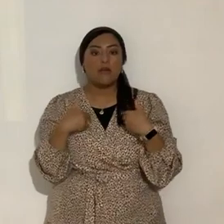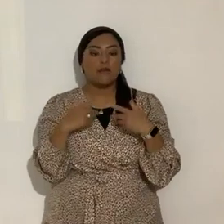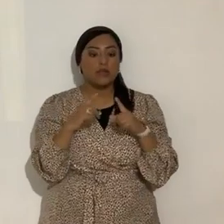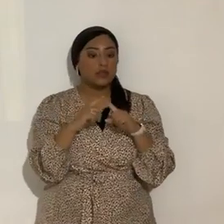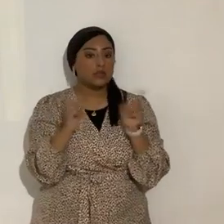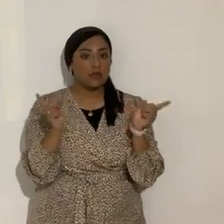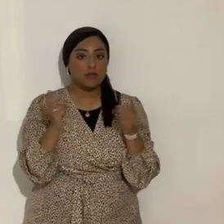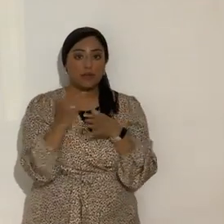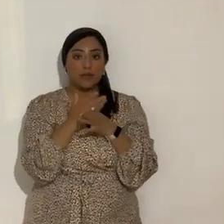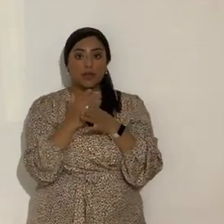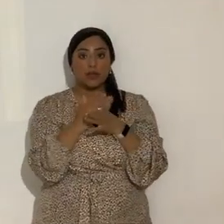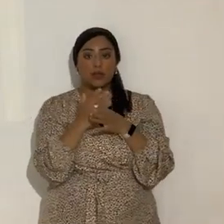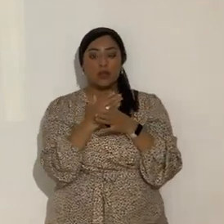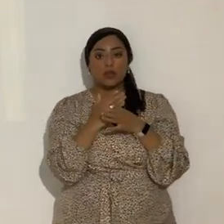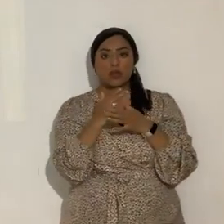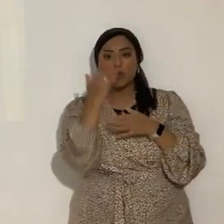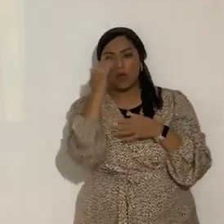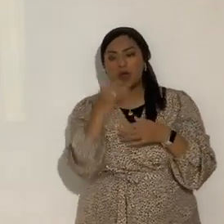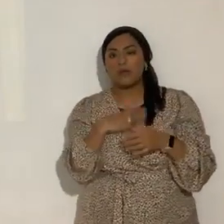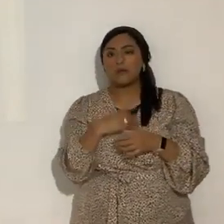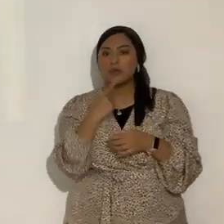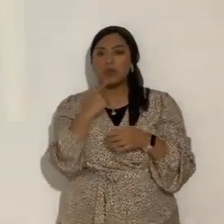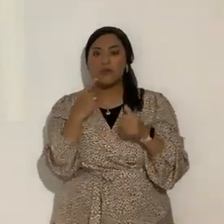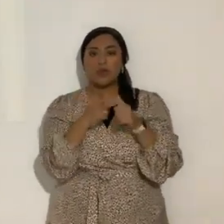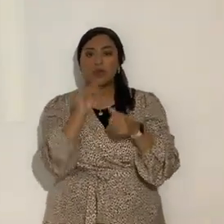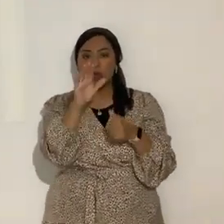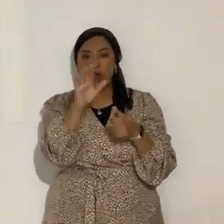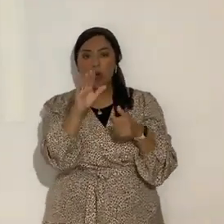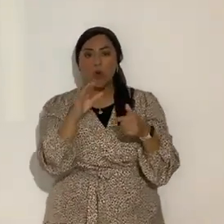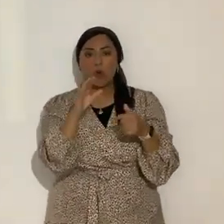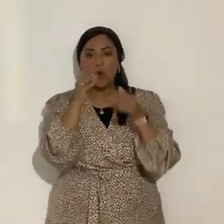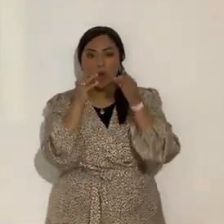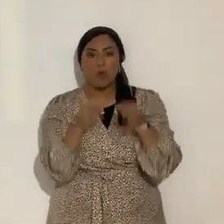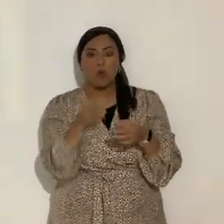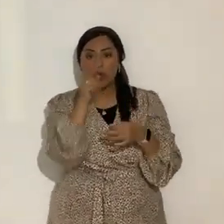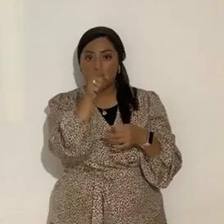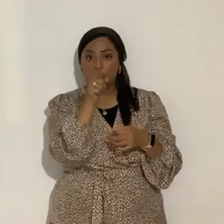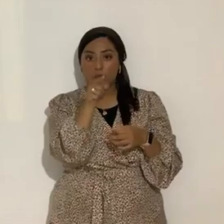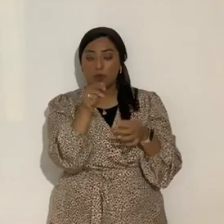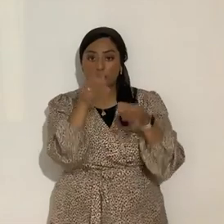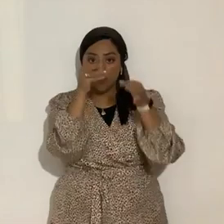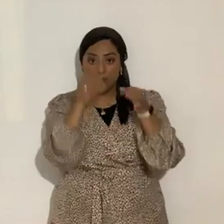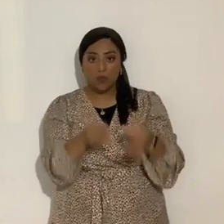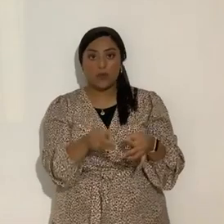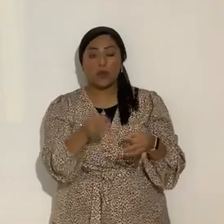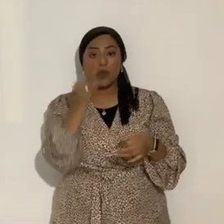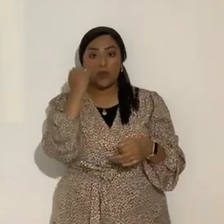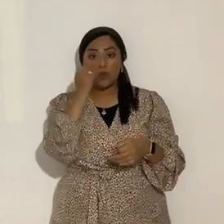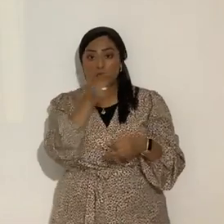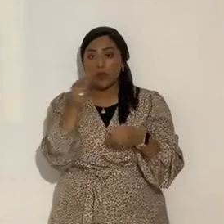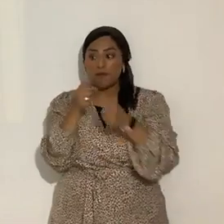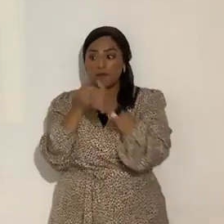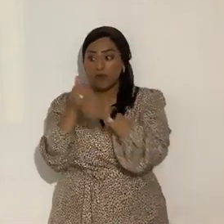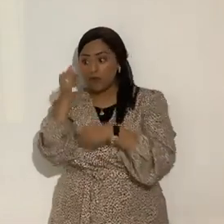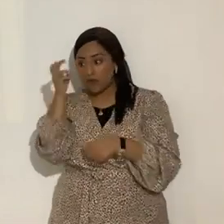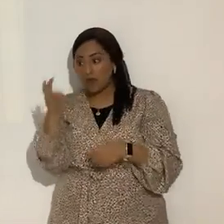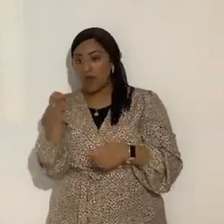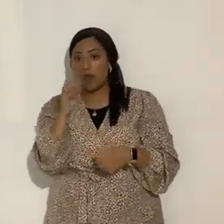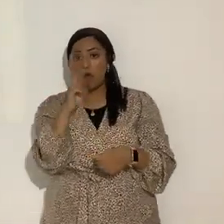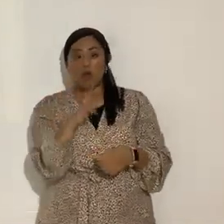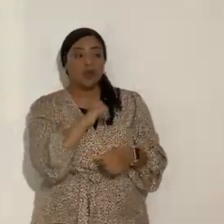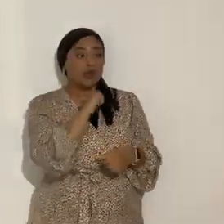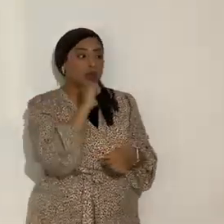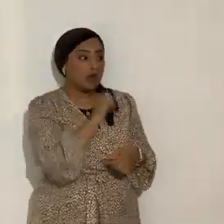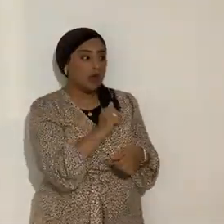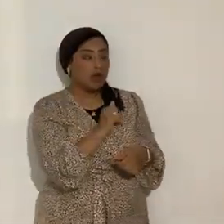diferencia entre y ¿por qué estoy mencionando primero tu voluntad? Porque tú eres el que vas a decidir si sigues a Yahshua o no, si